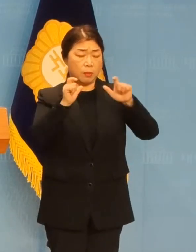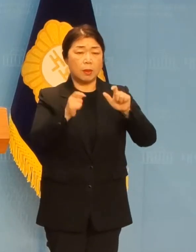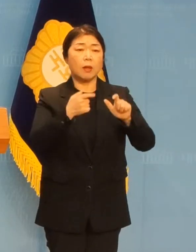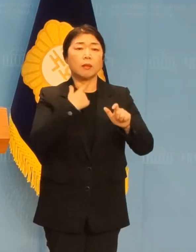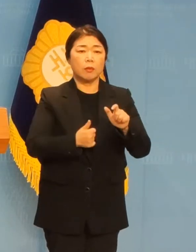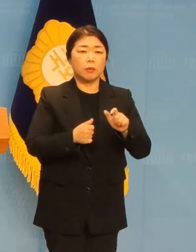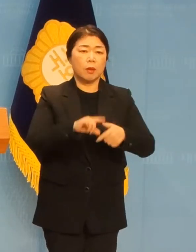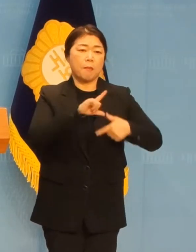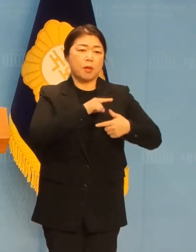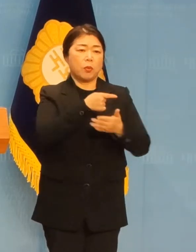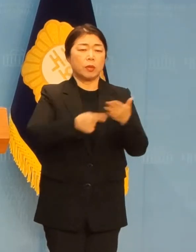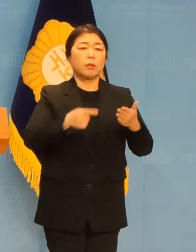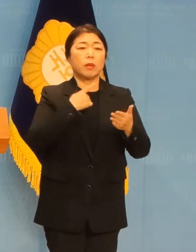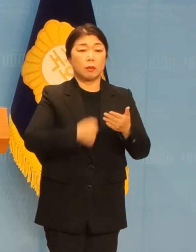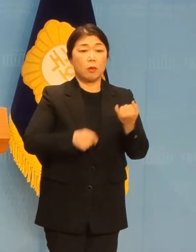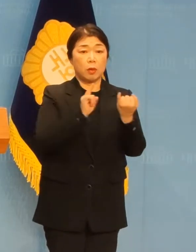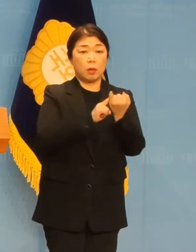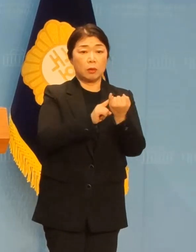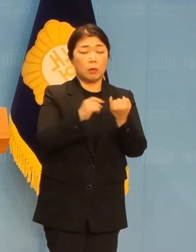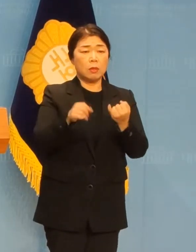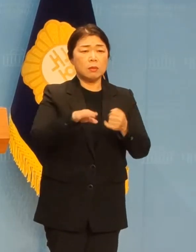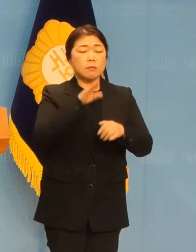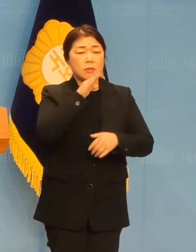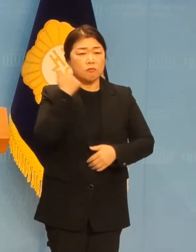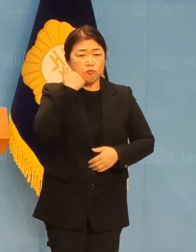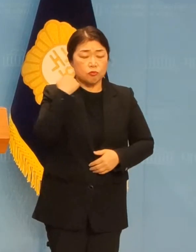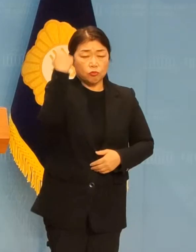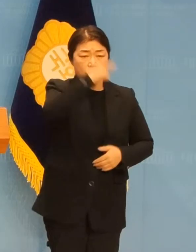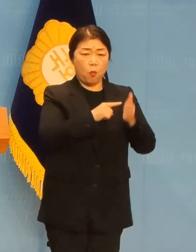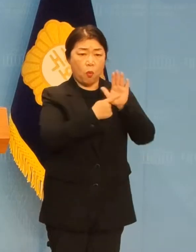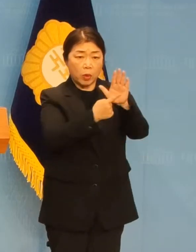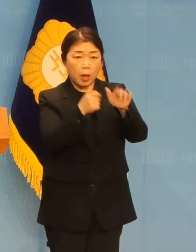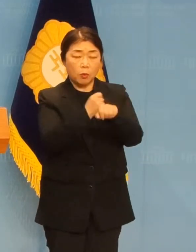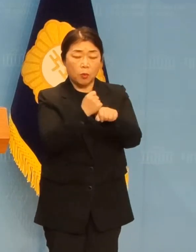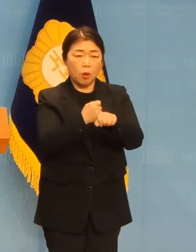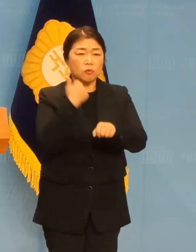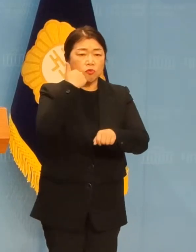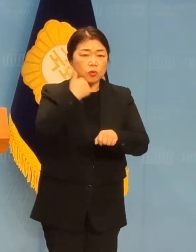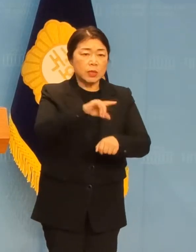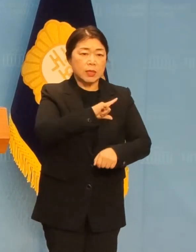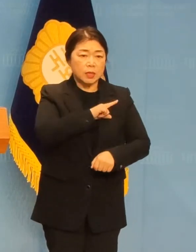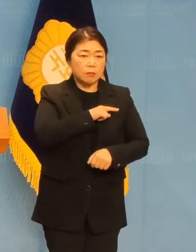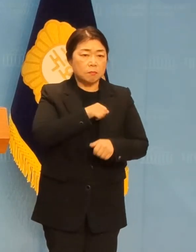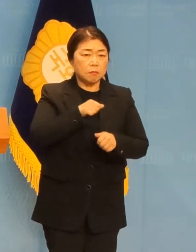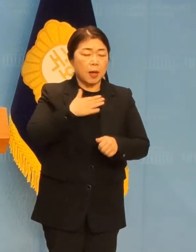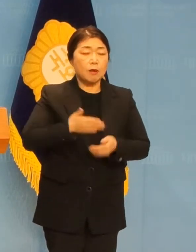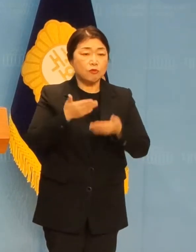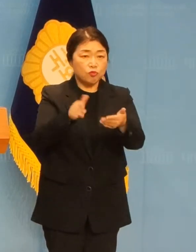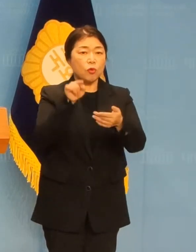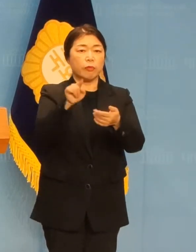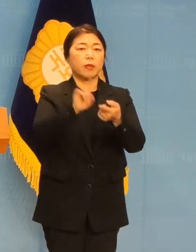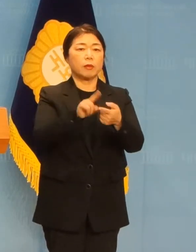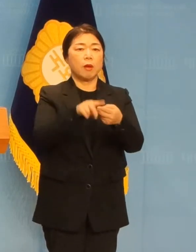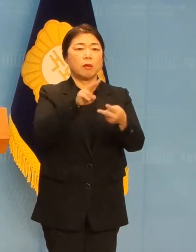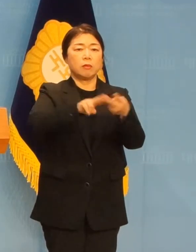행위, 피해자의 신상을 사실상 공개하거나 암시하는 행위에 대하여 형사 고발합니다.